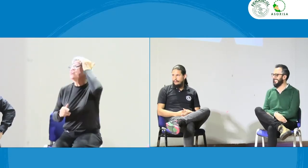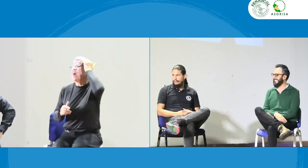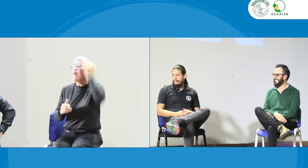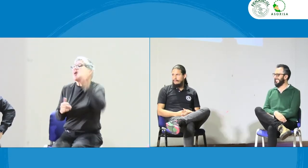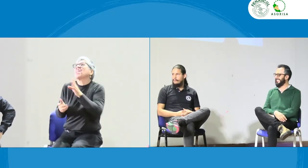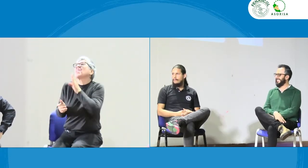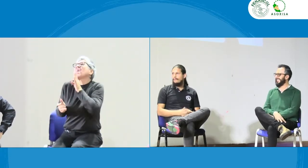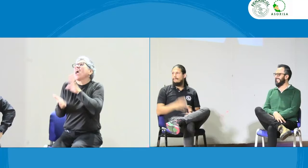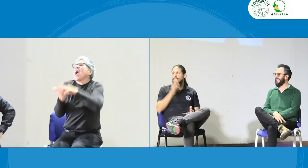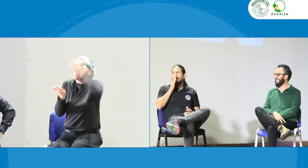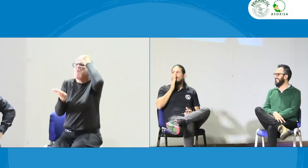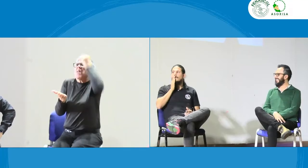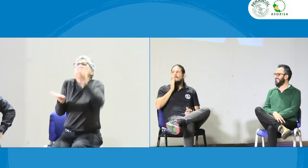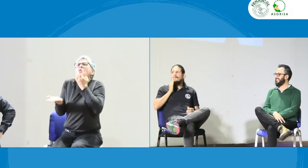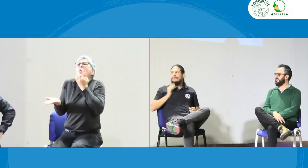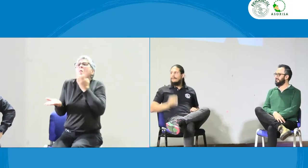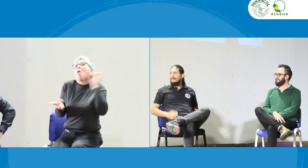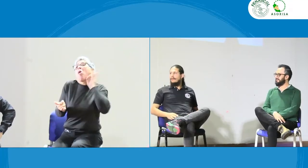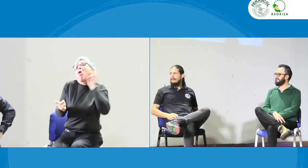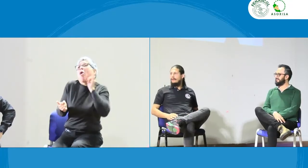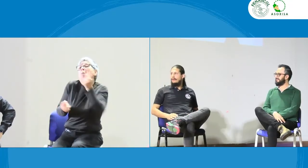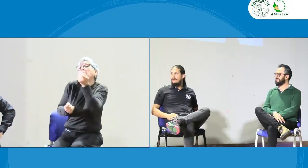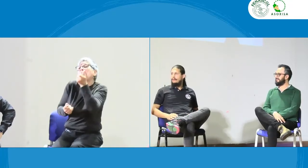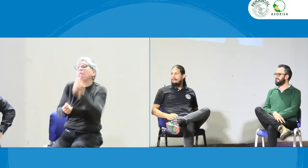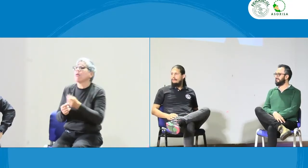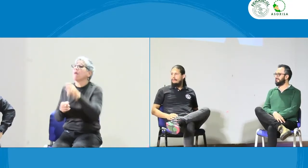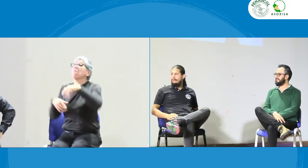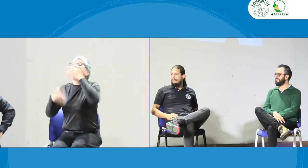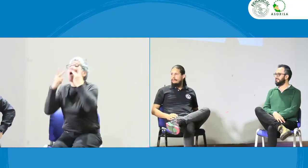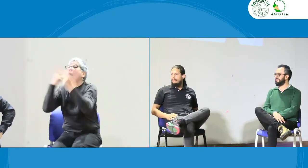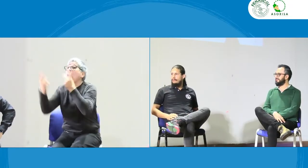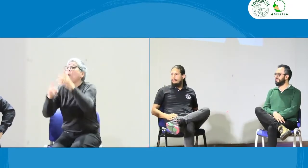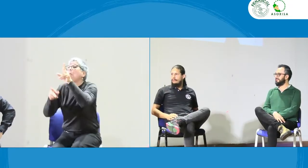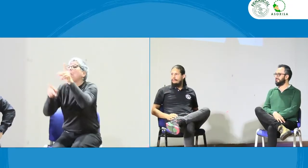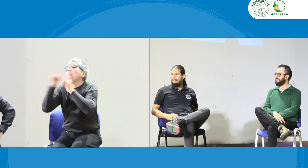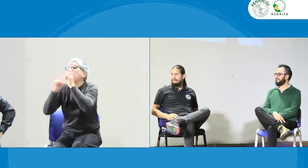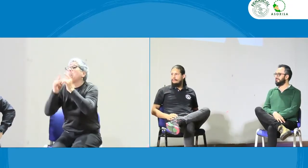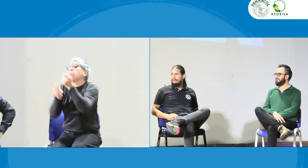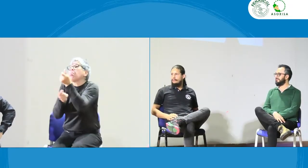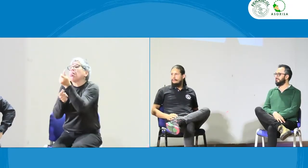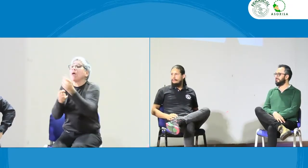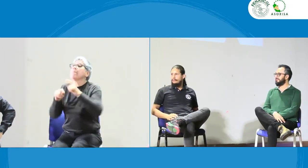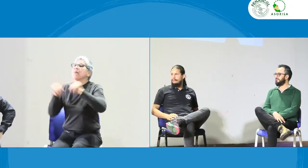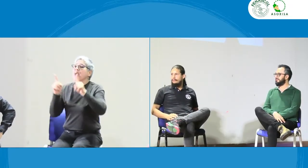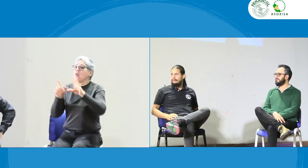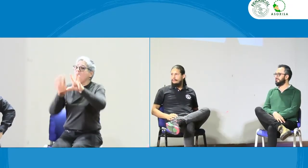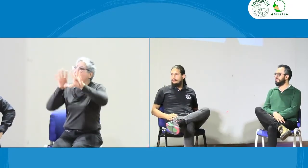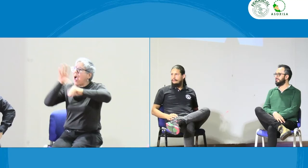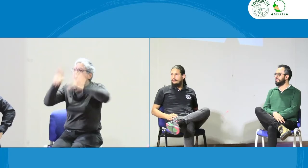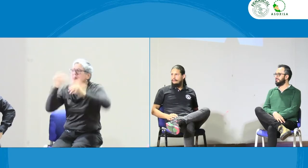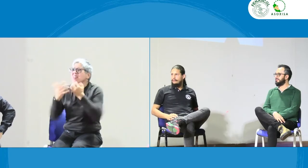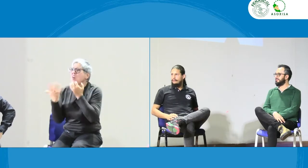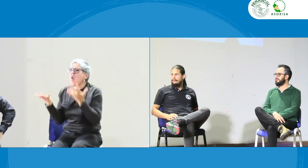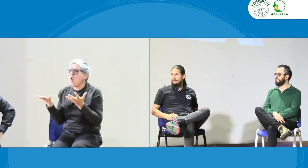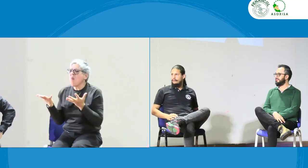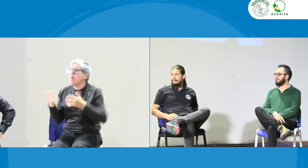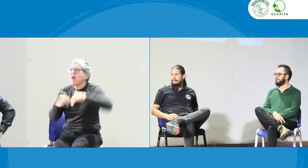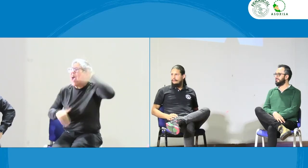identificar muchas situaciones. Por ejemplo, cómo